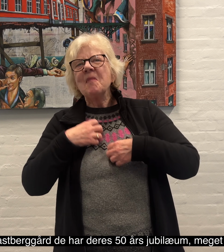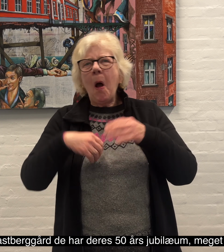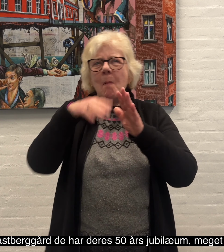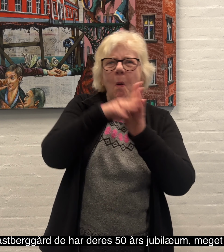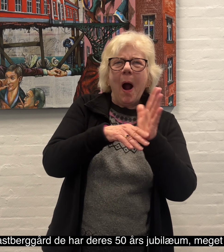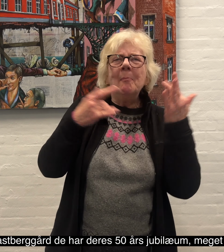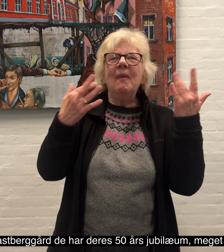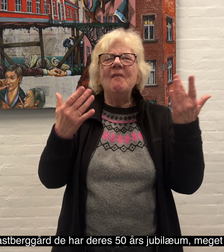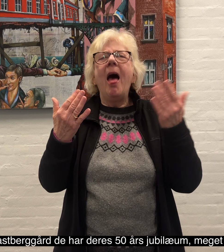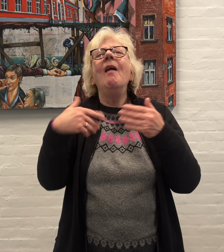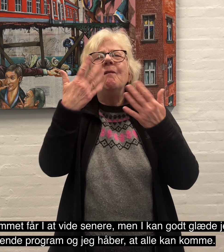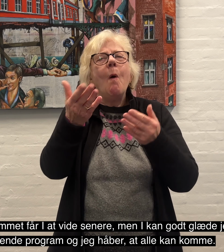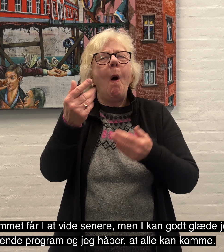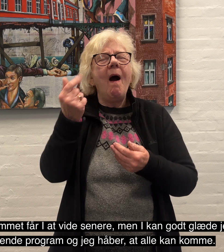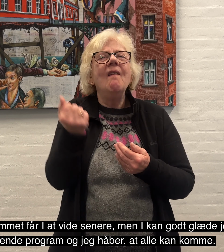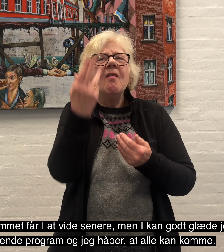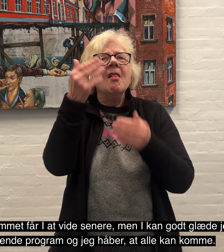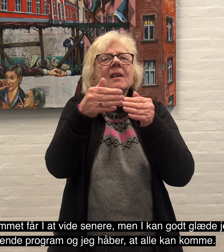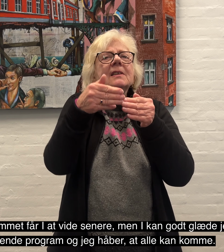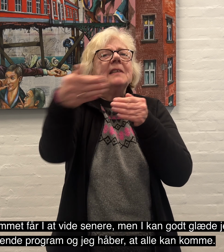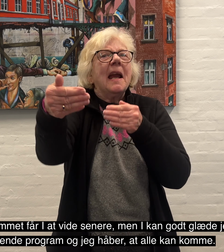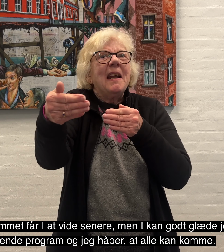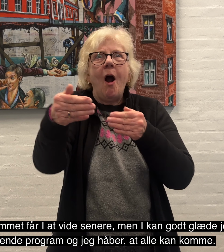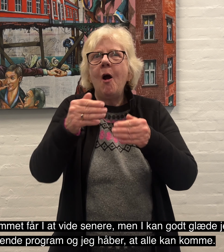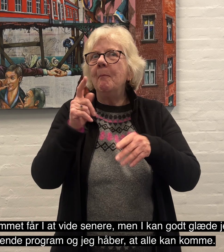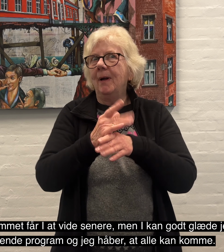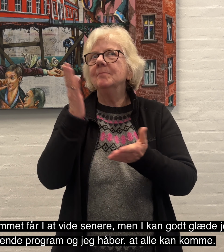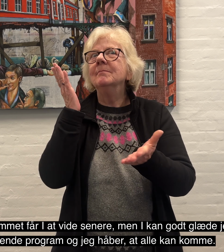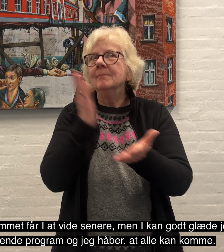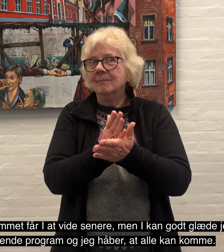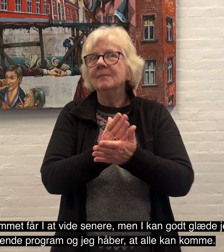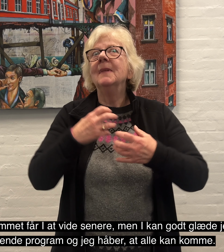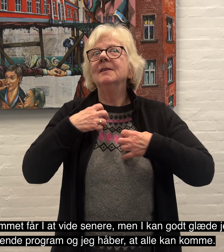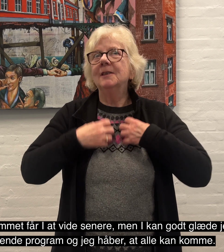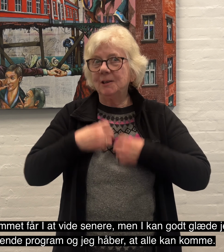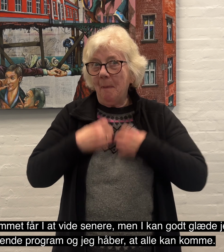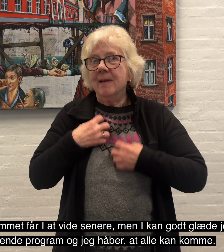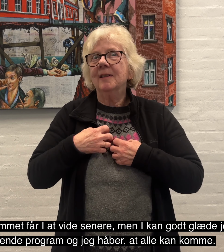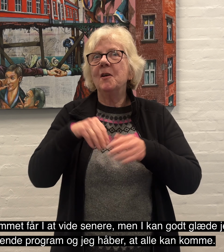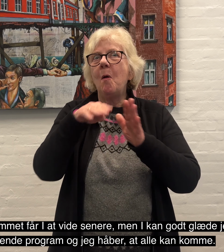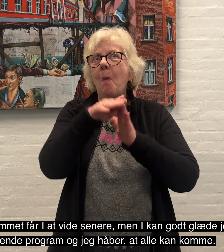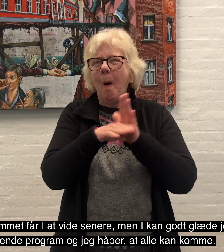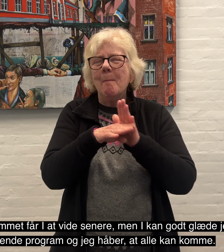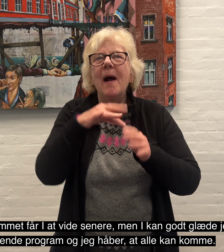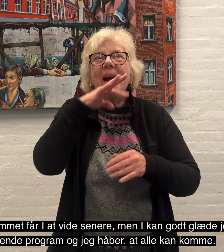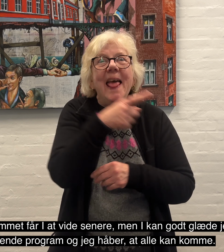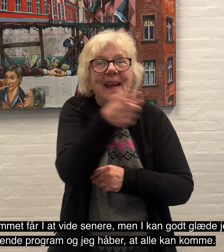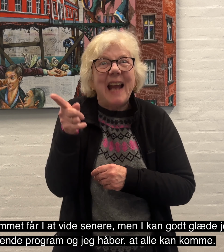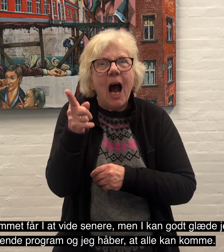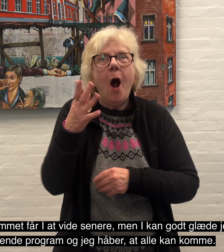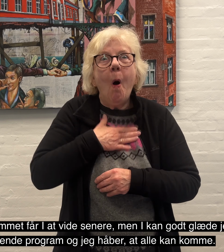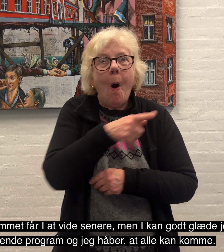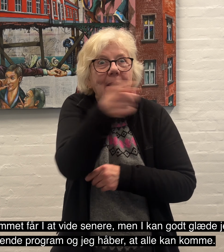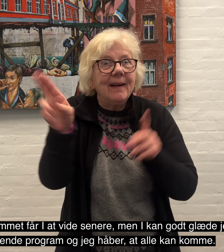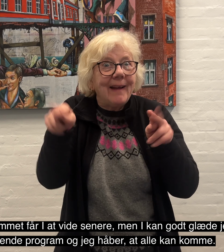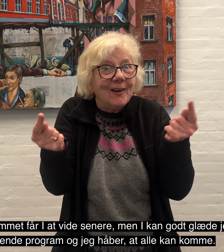Meget spændende. Endnu mere omkring programmet får I at senere, men I kan godt glæde jer. Det bliver et spændende program. Og jeg